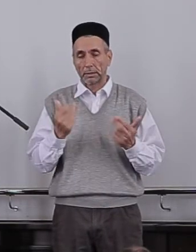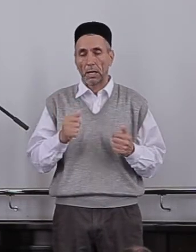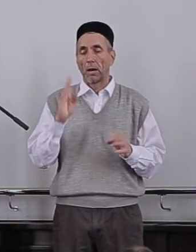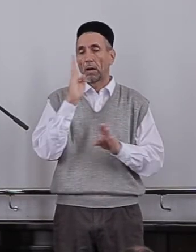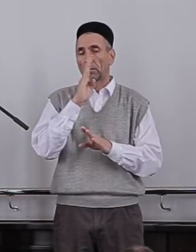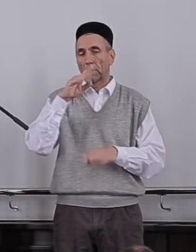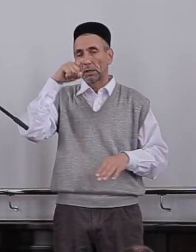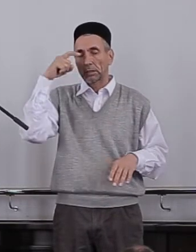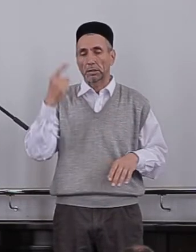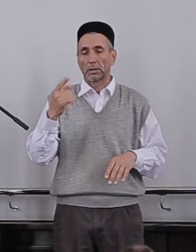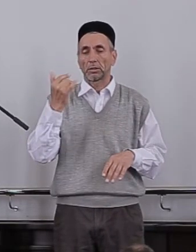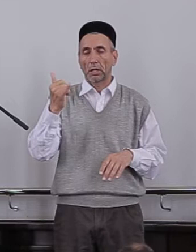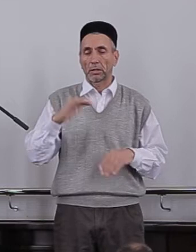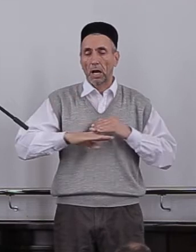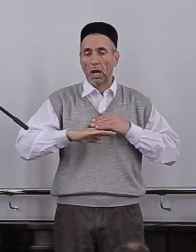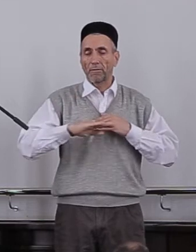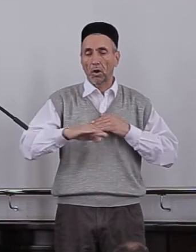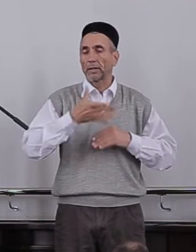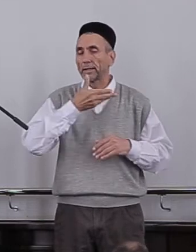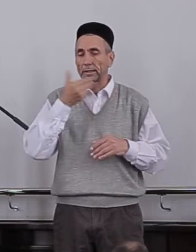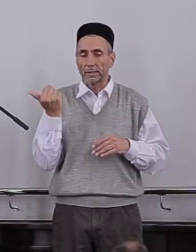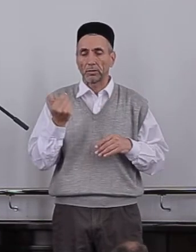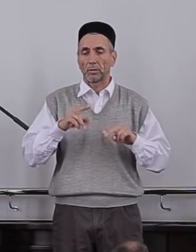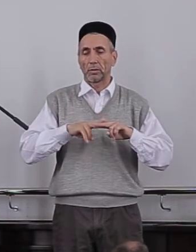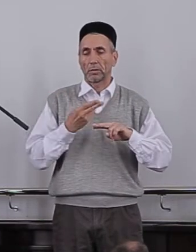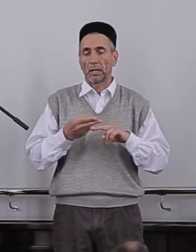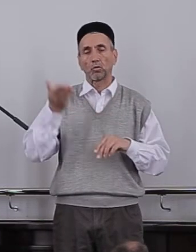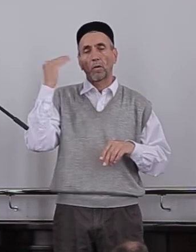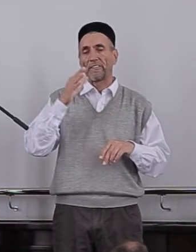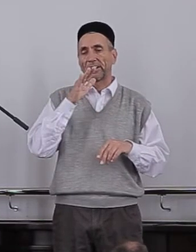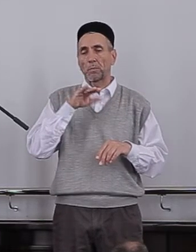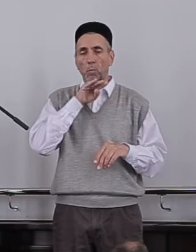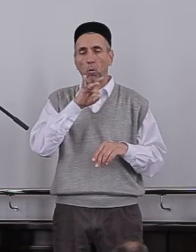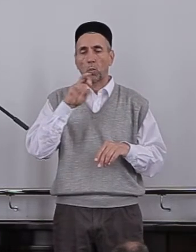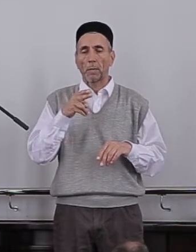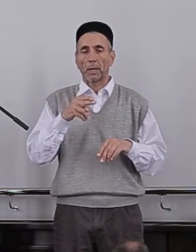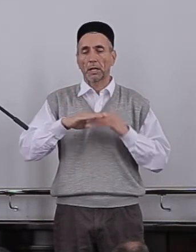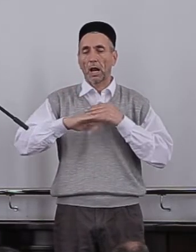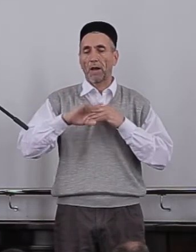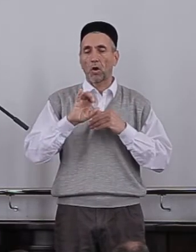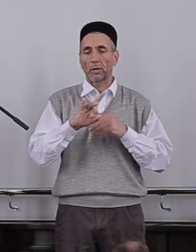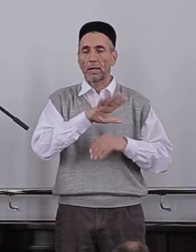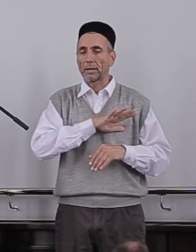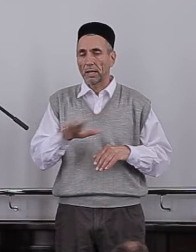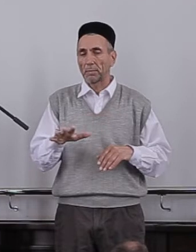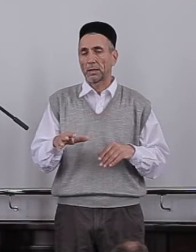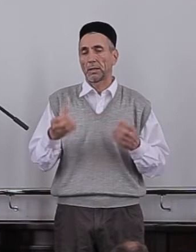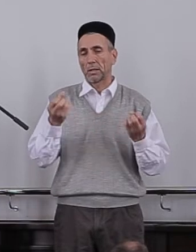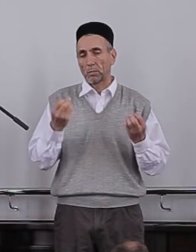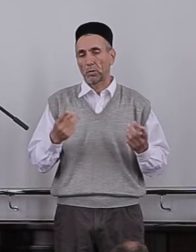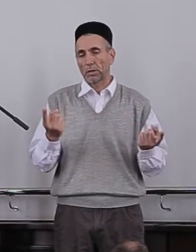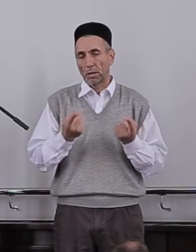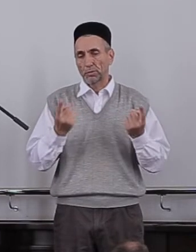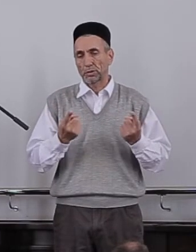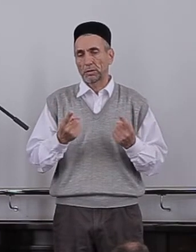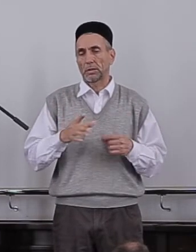һава, анда табиблар юк. Пәйгамбәребез мәшһүр табиблар да булмаган. Мин дә расулллаһ булган, нәрсәдә җәйгәннәр, әмма ләкин